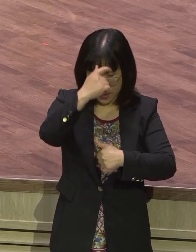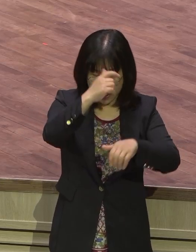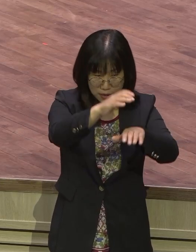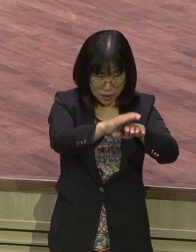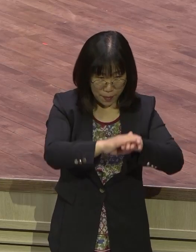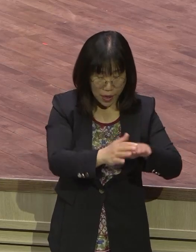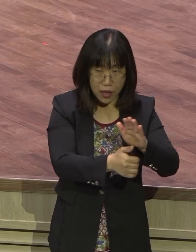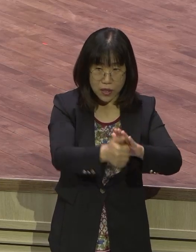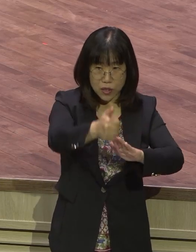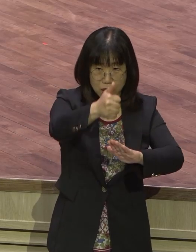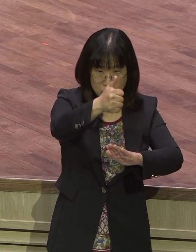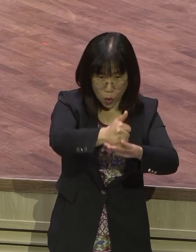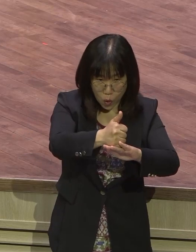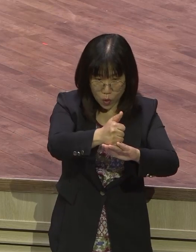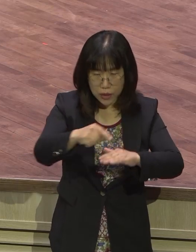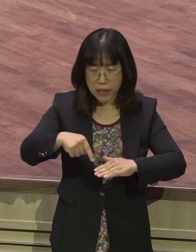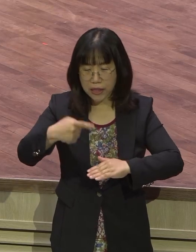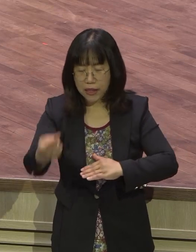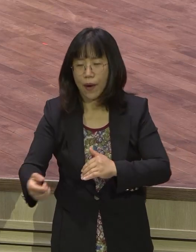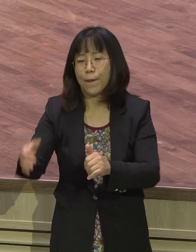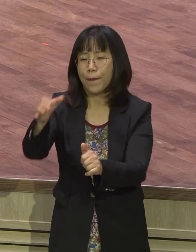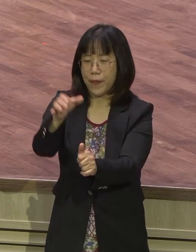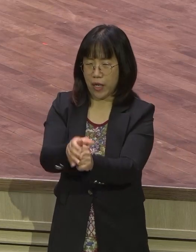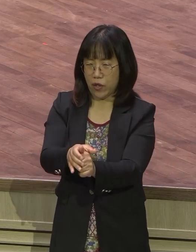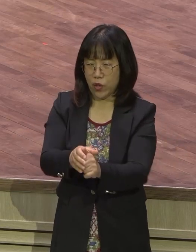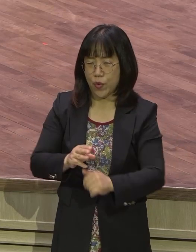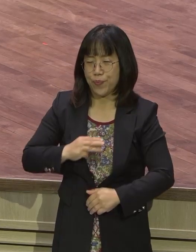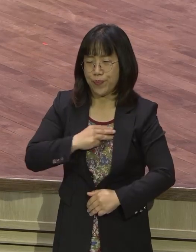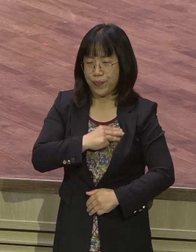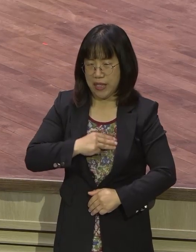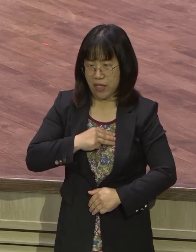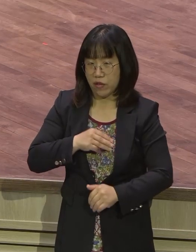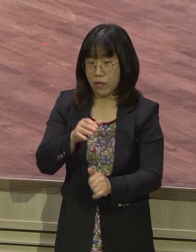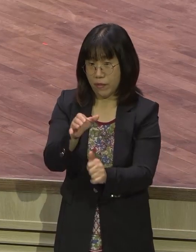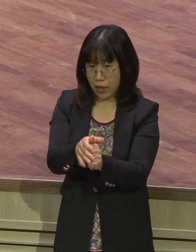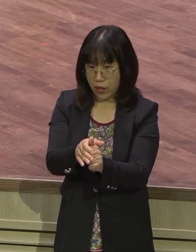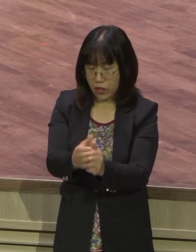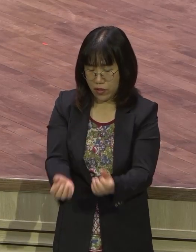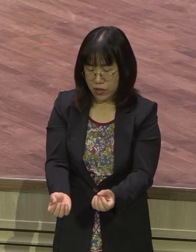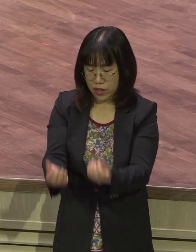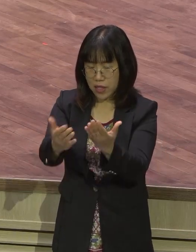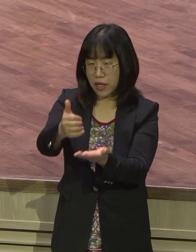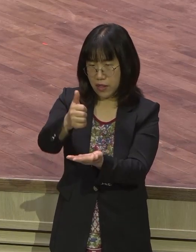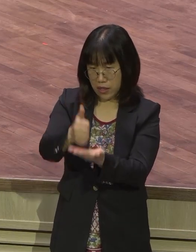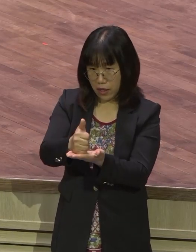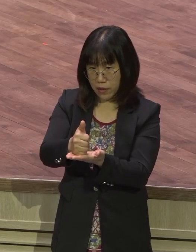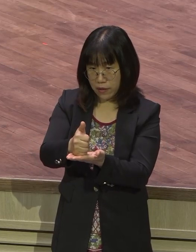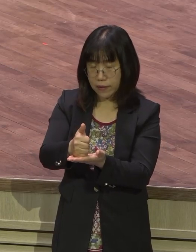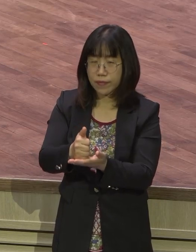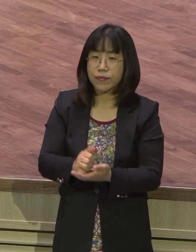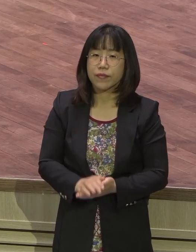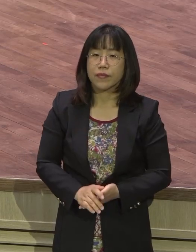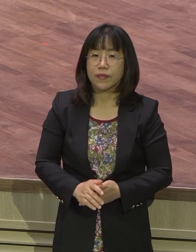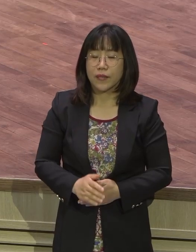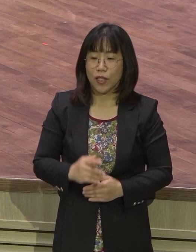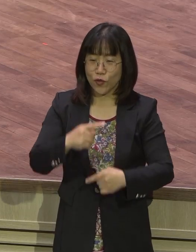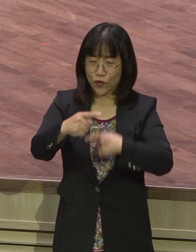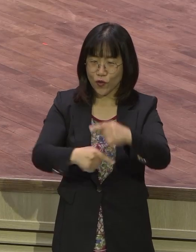감당할 수 있어요. 여러분 왕인 제사장이라 여러분 왕과 같은 제사장들이여다. 아멘 나는